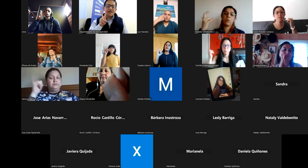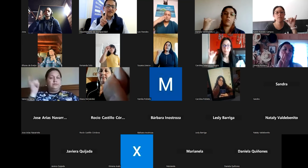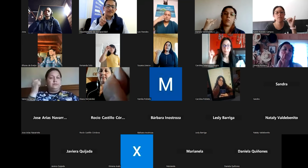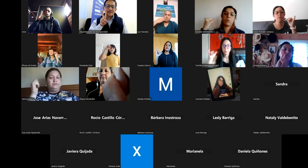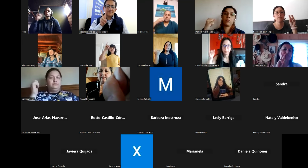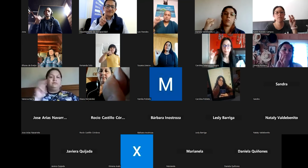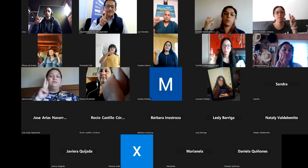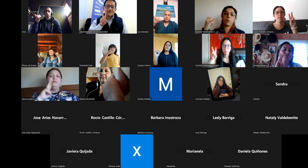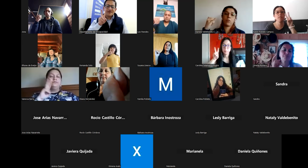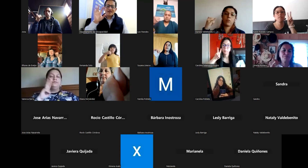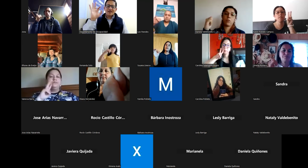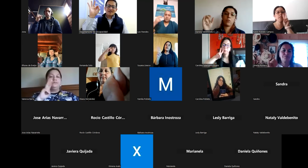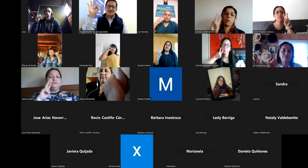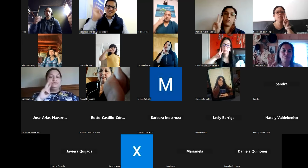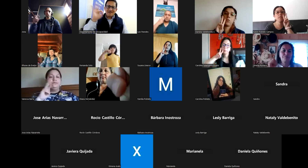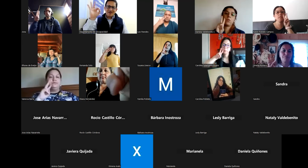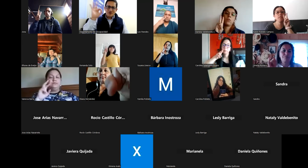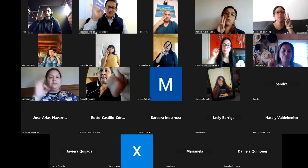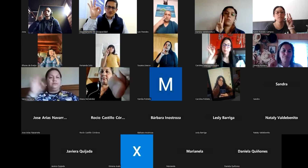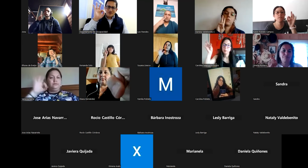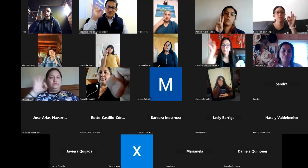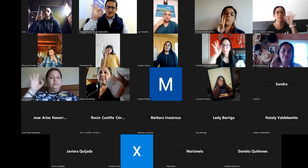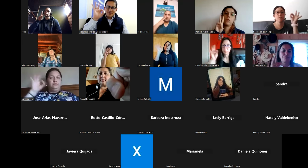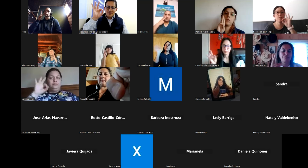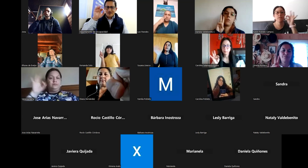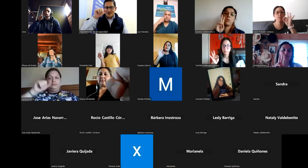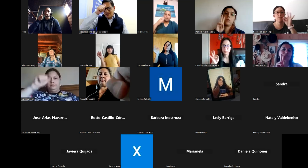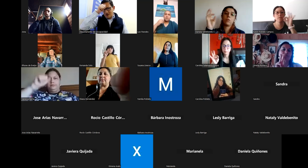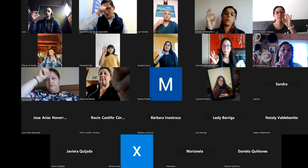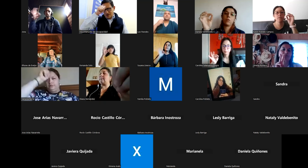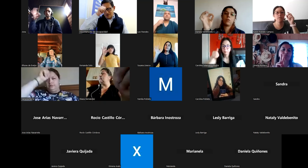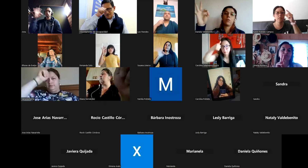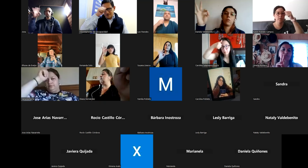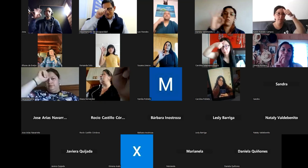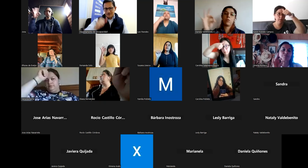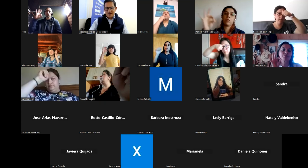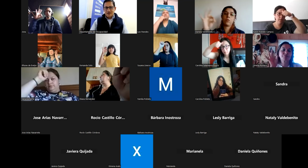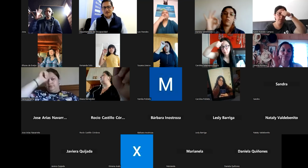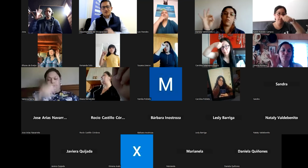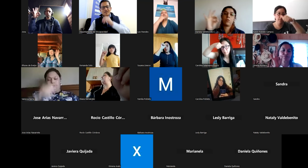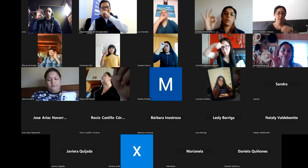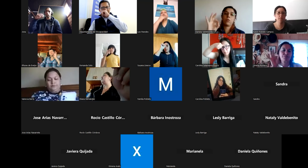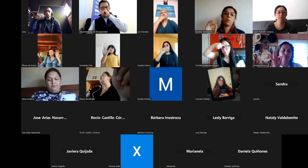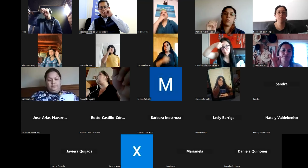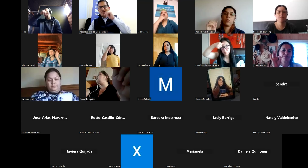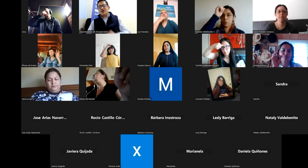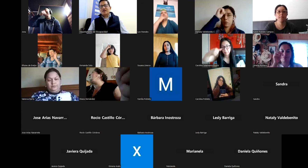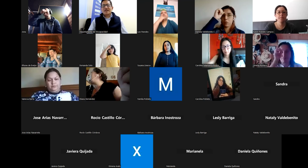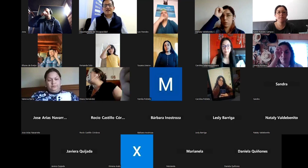viernes, sábado y domingo. Entonces, si ahora yo les dijera